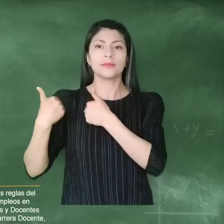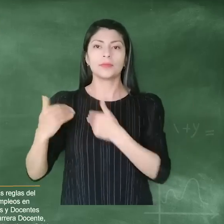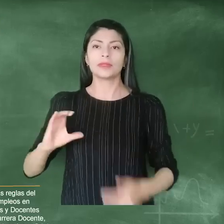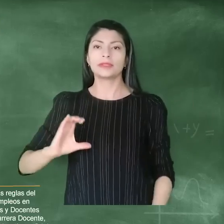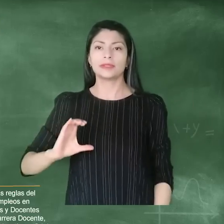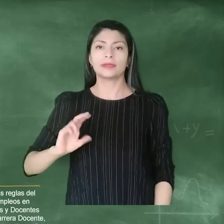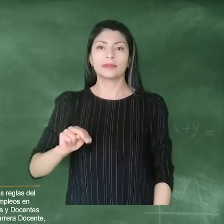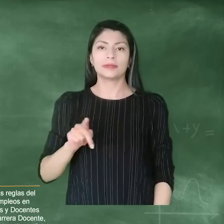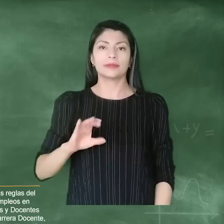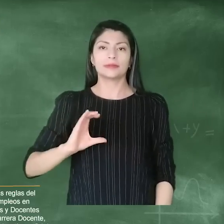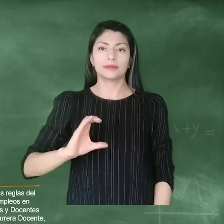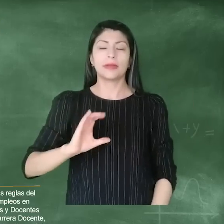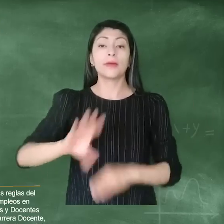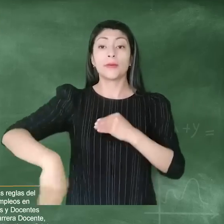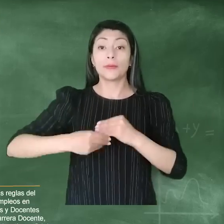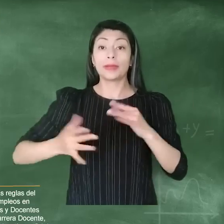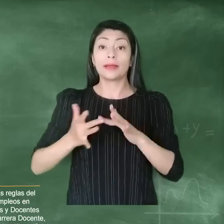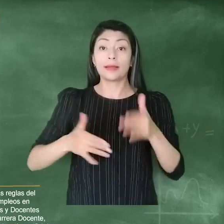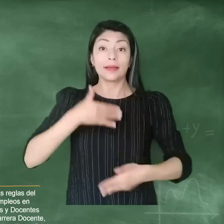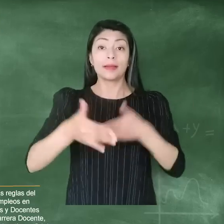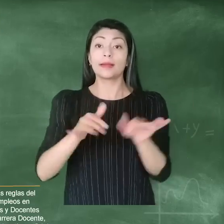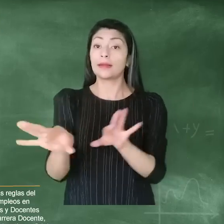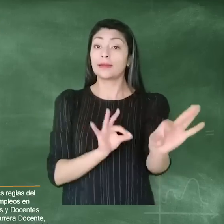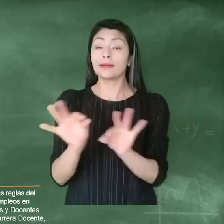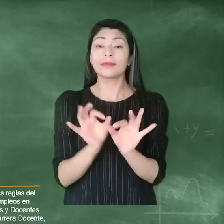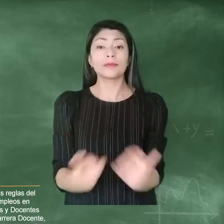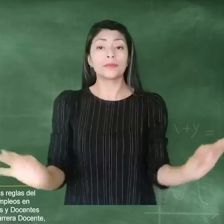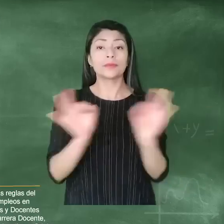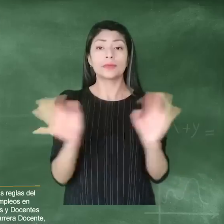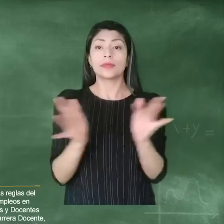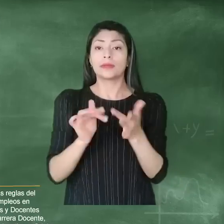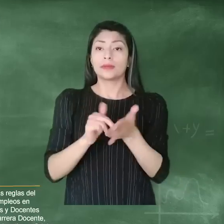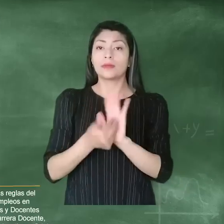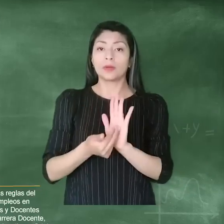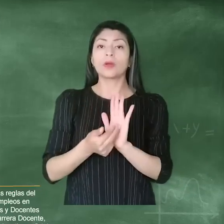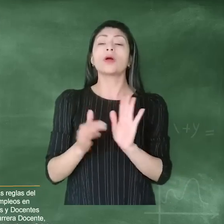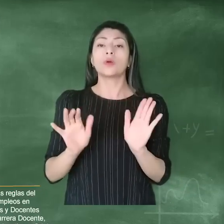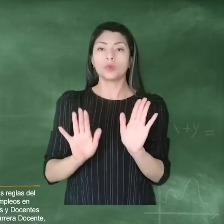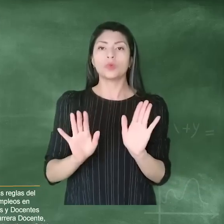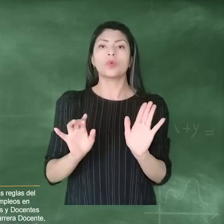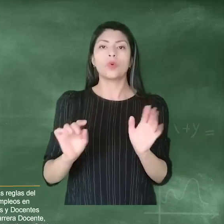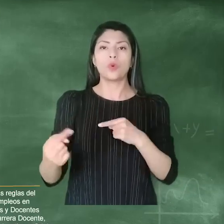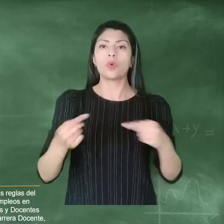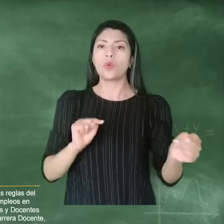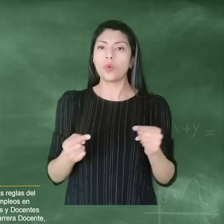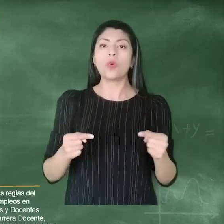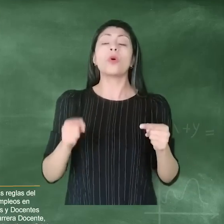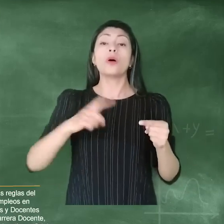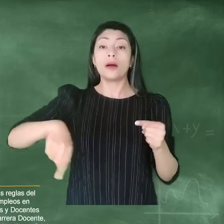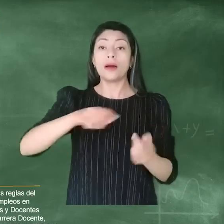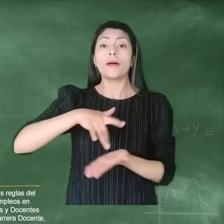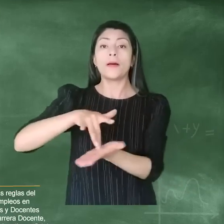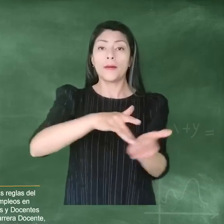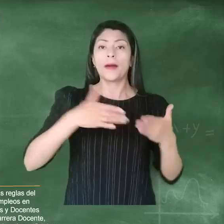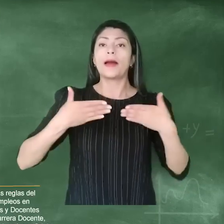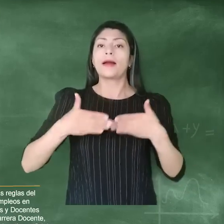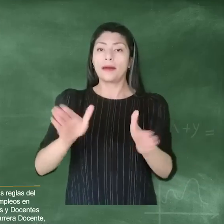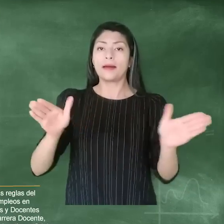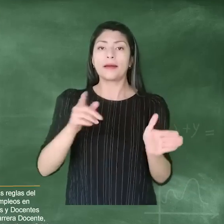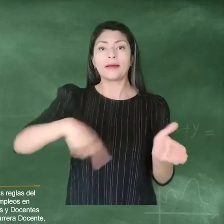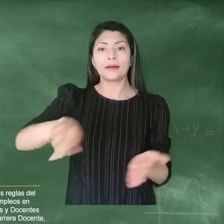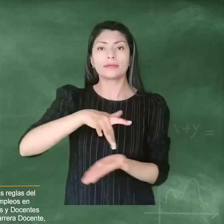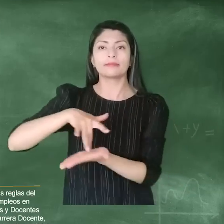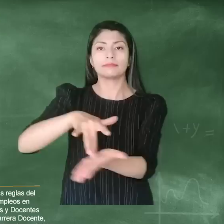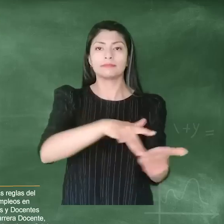cuales adelantará la CNSC, y que en los procesos de selección o concursos abiertos para ingresar a la carrera